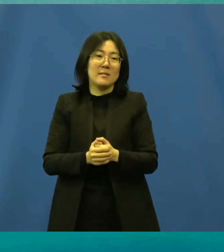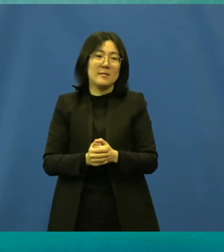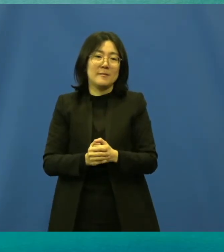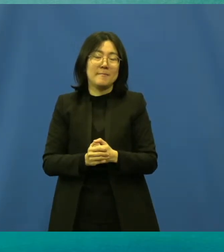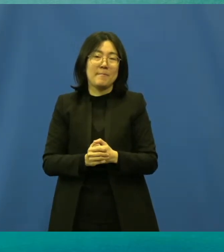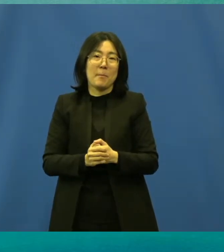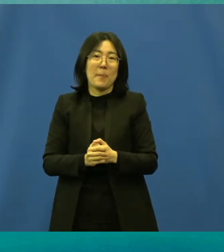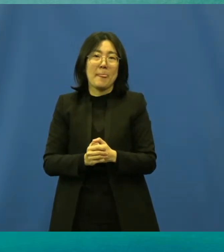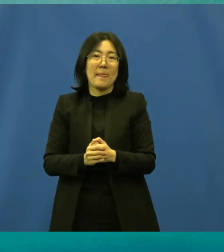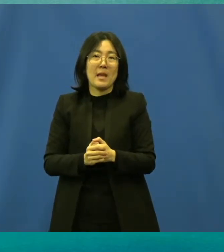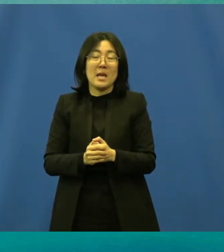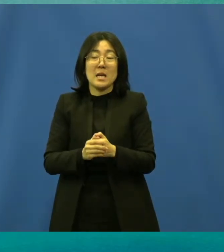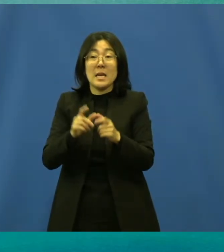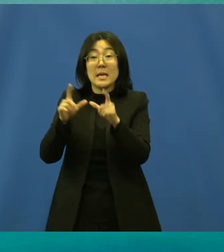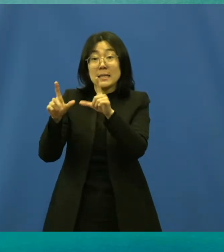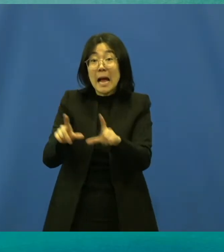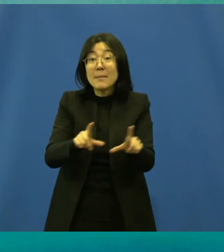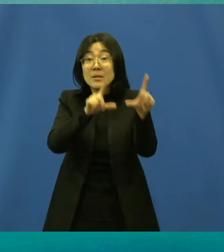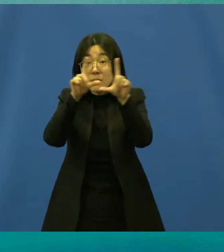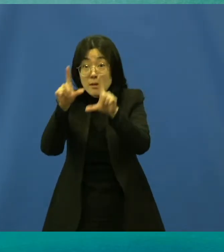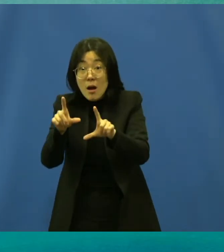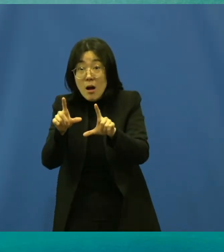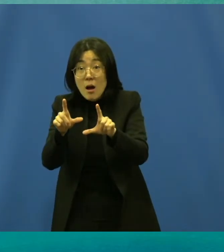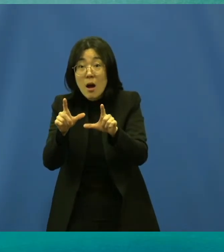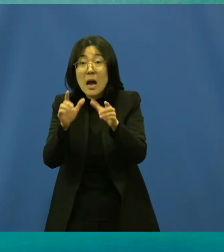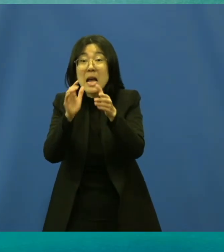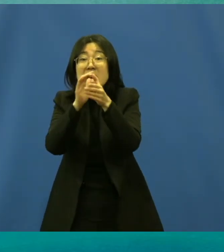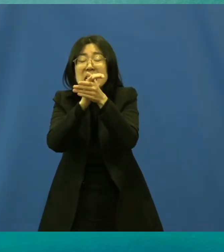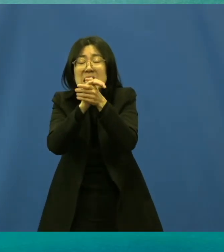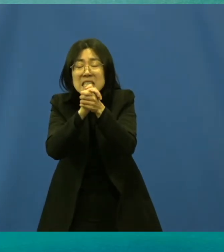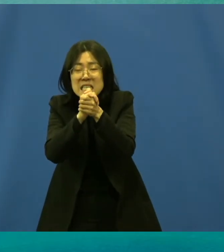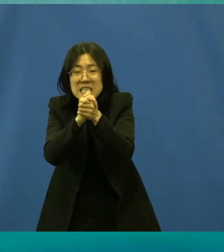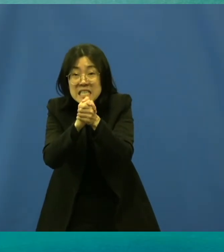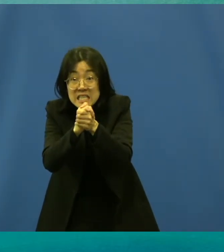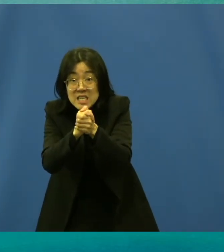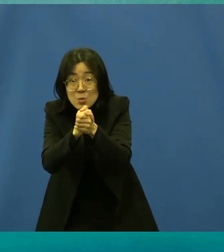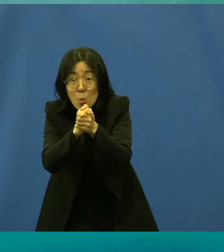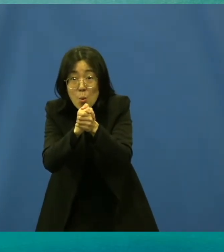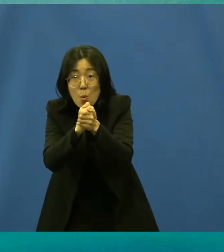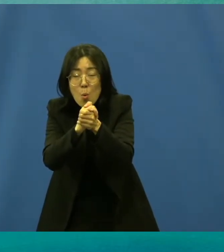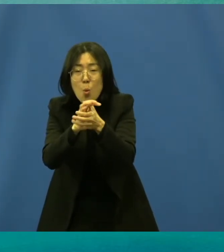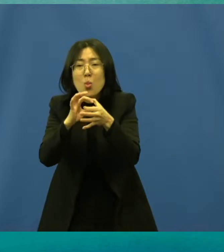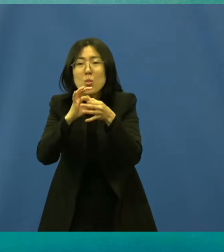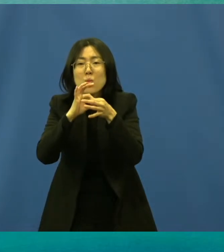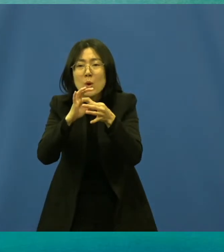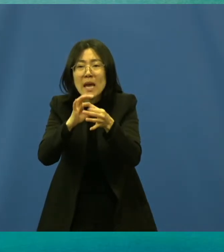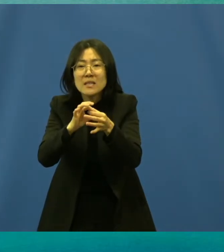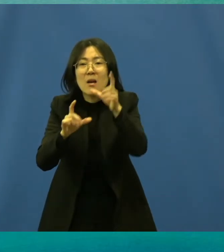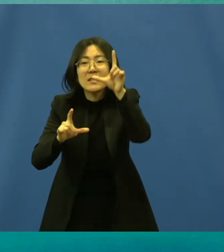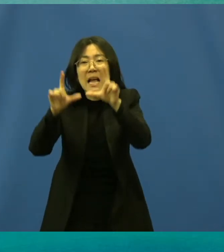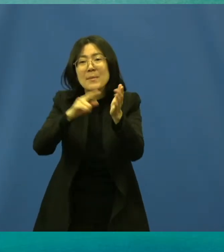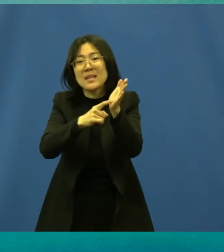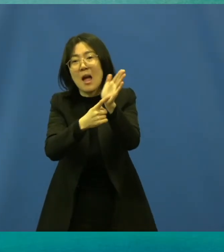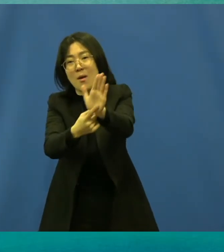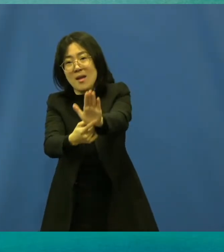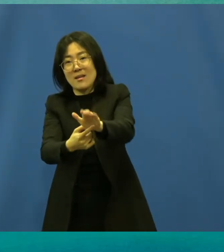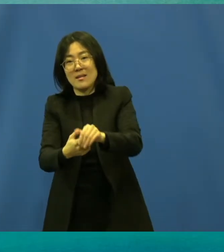삶은 기도의 확장입니다. 삶이 있고 기도가 따라오는 것이 아닙니다. 기도가 있어야 삶이 따라옵니다.